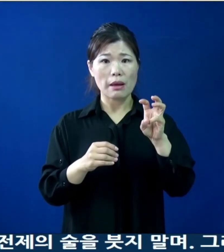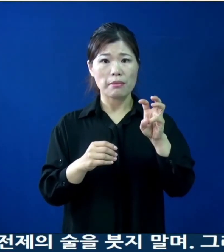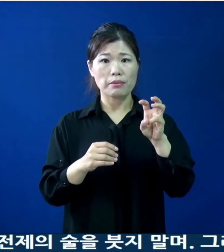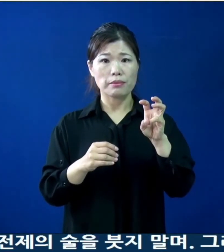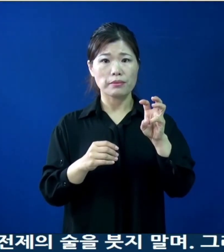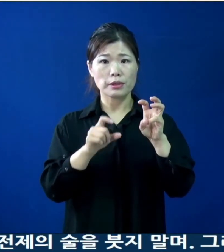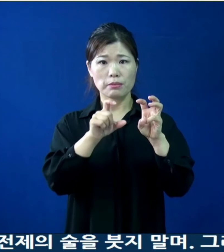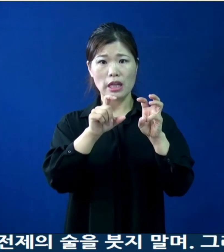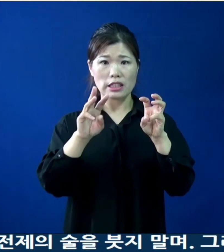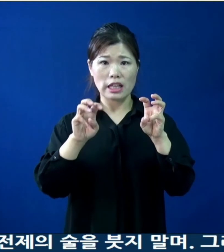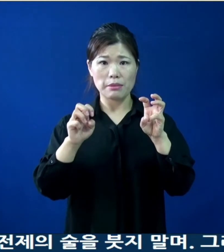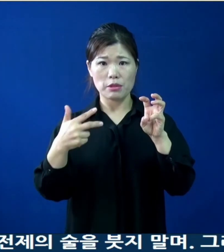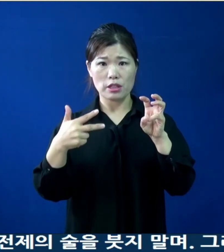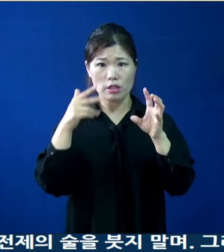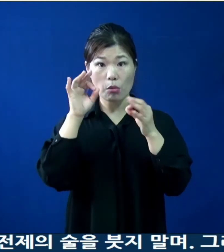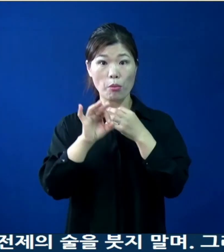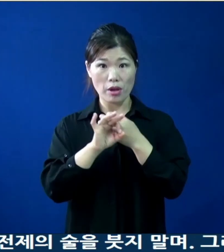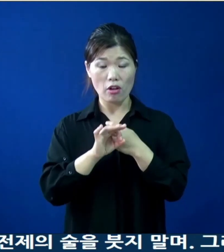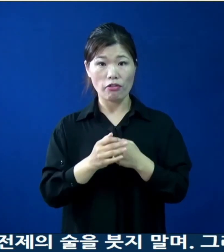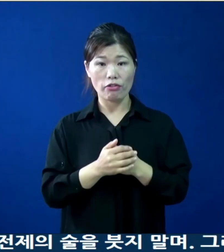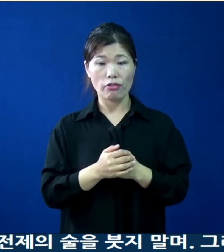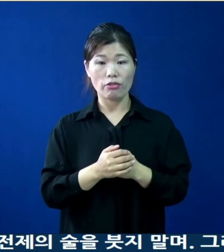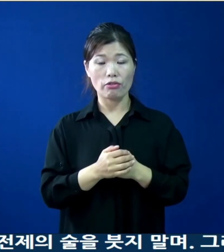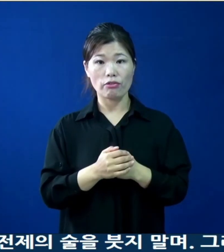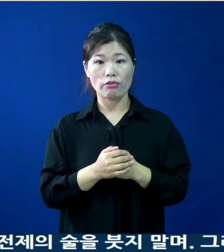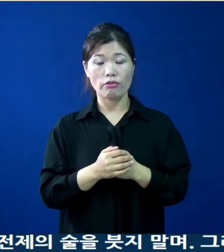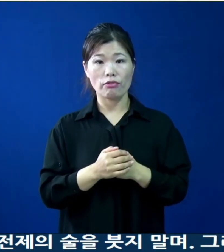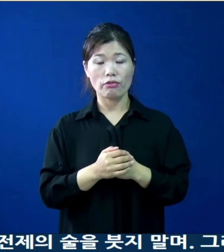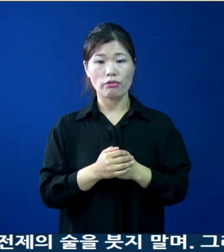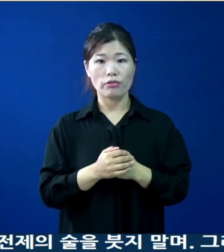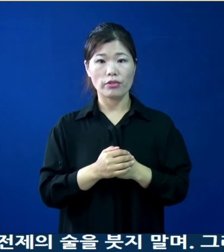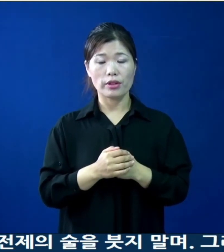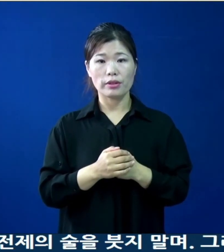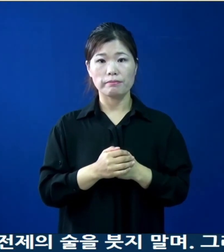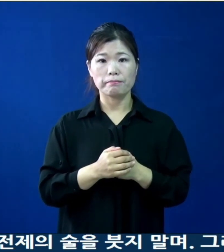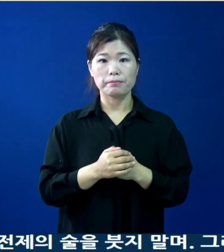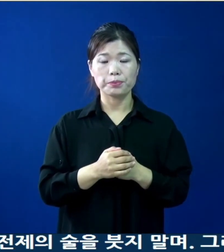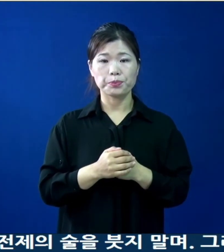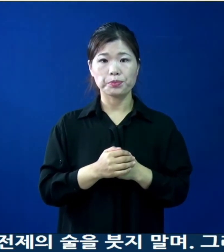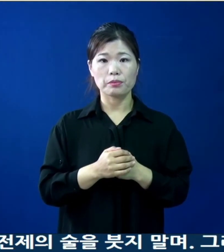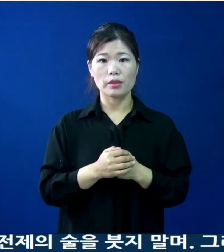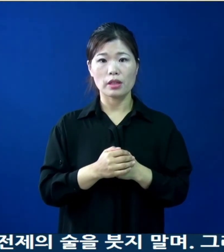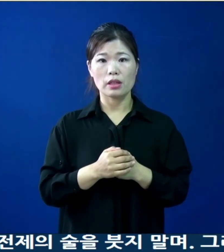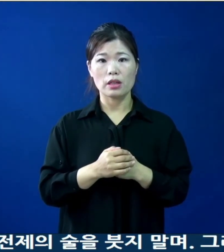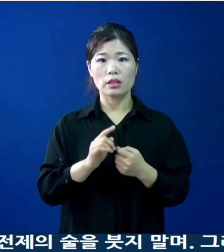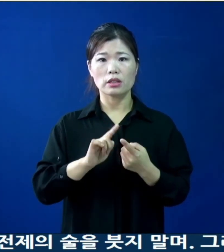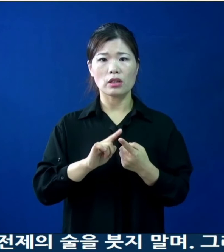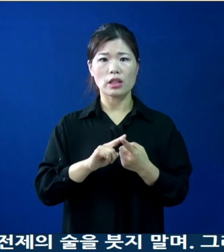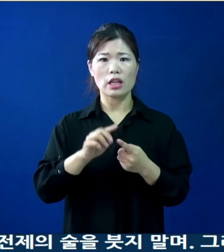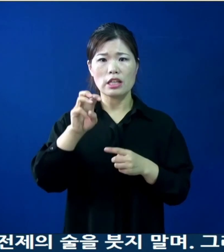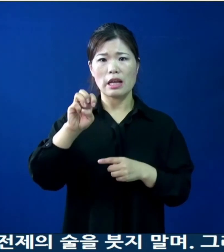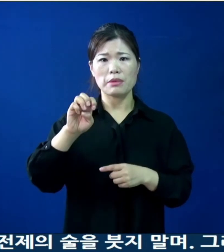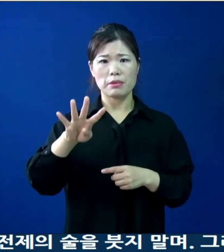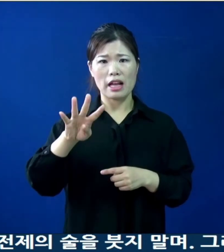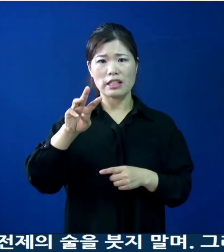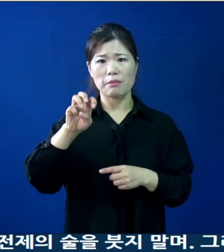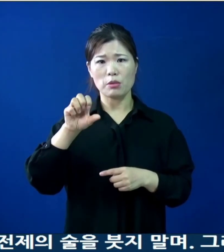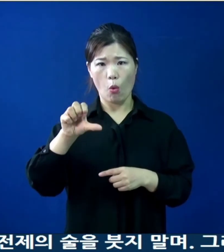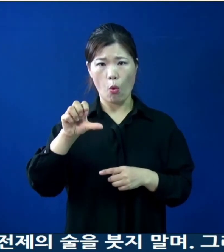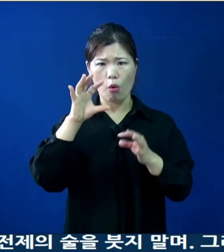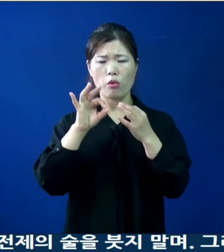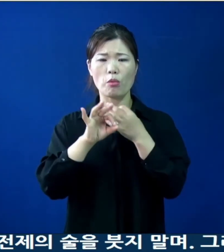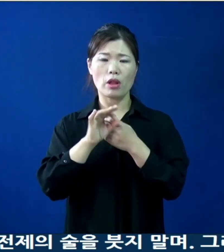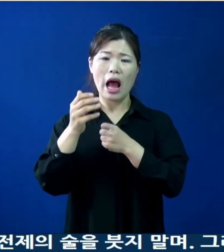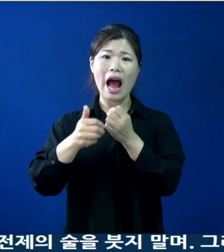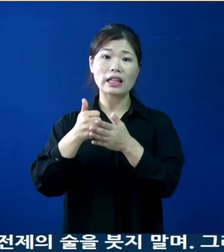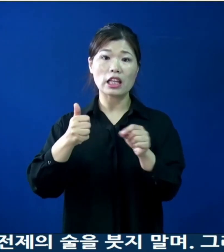37절로 이동해 보시면, 37절로 이동해 보시면 그 이전에 34절, 35절은 하나님